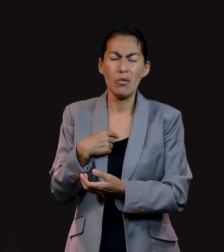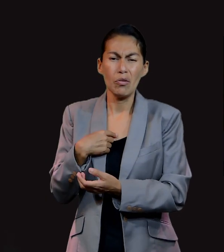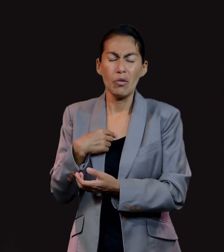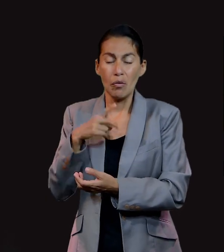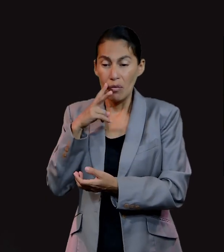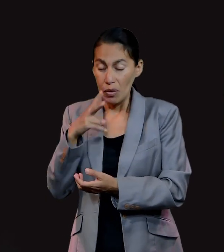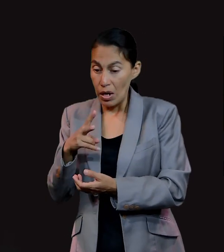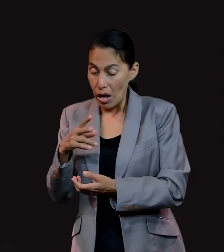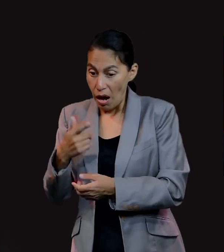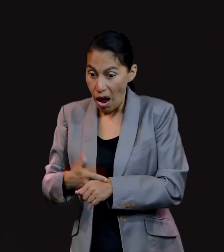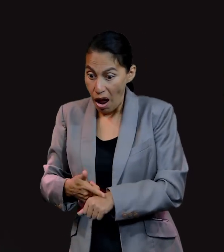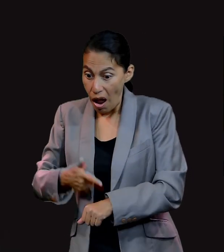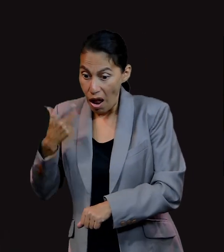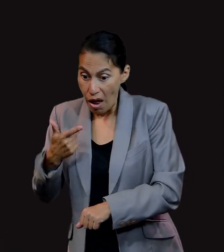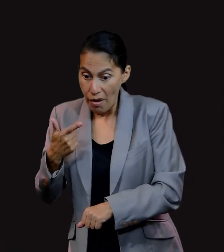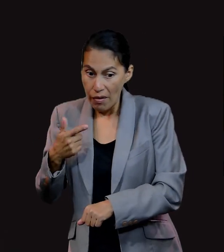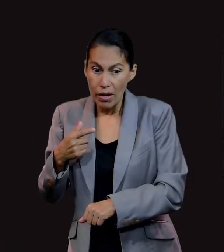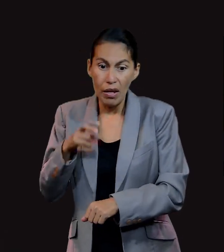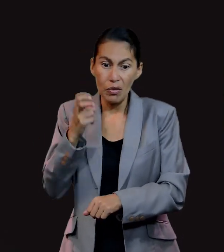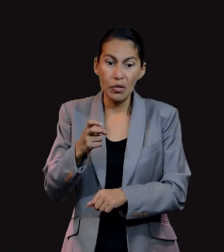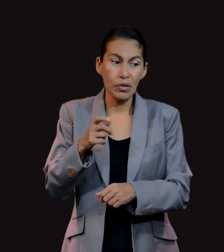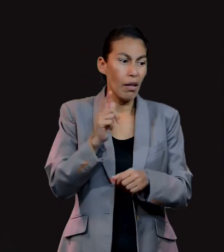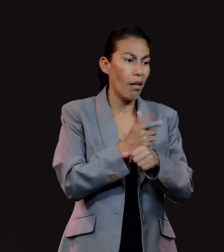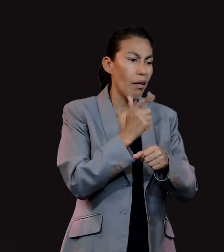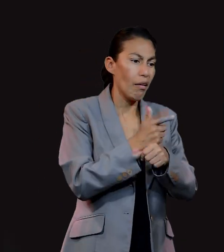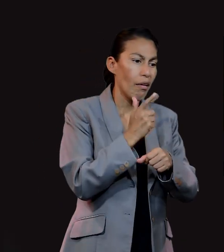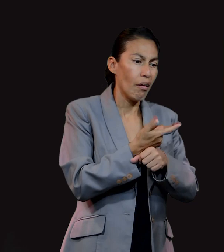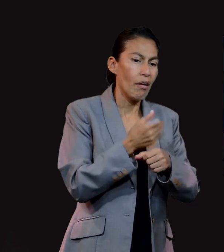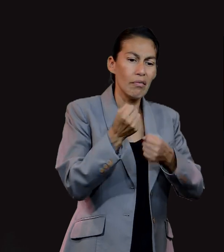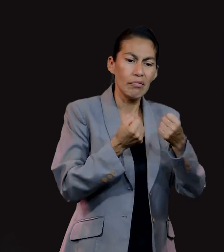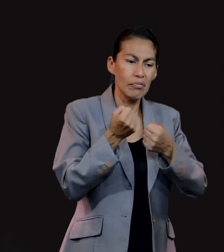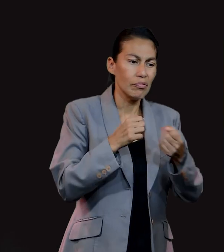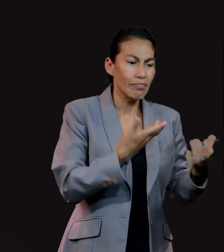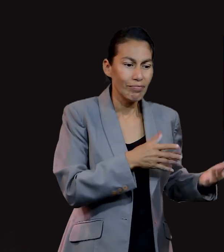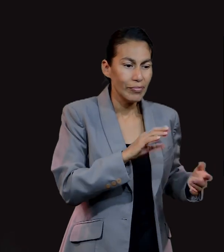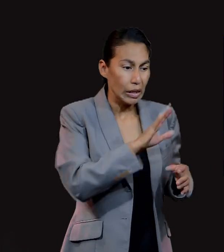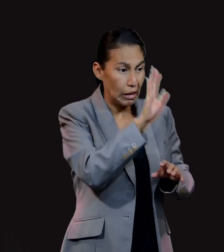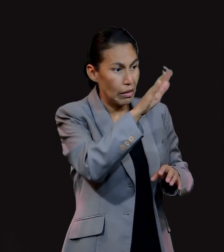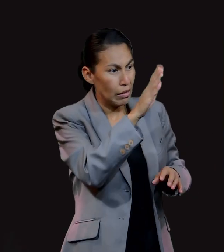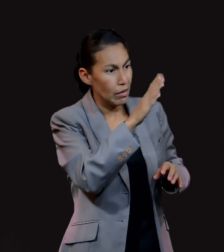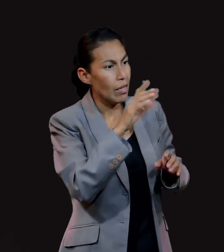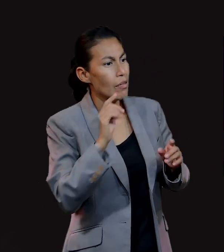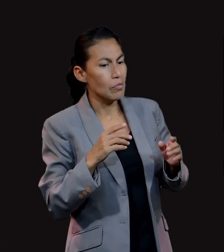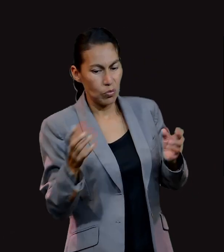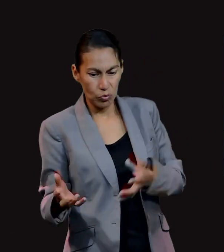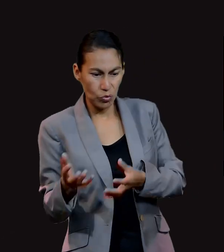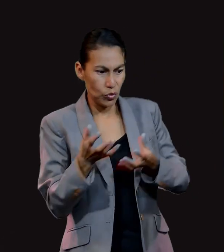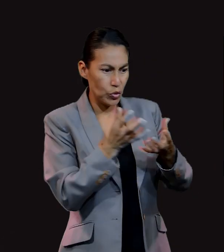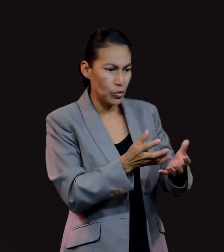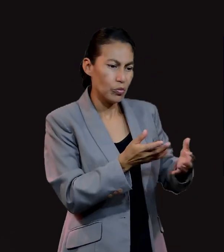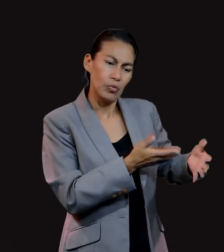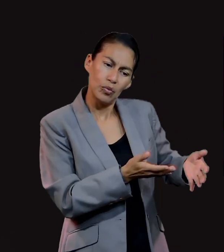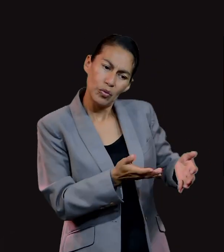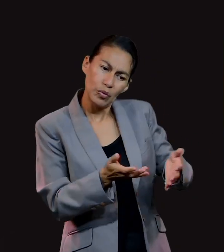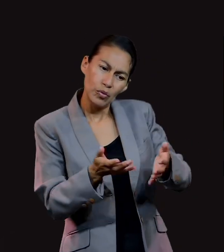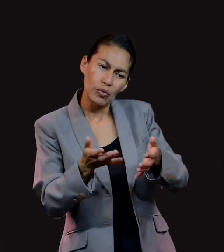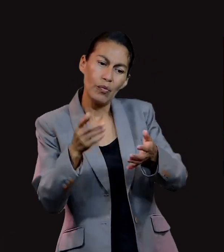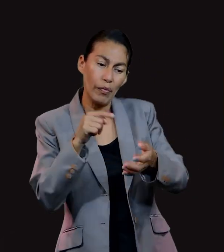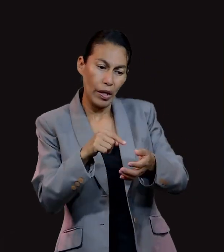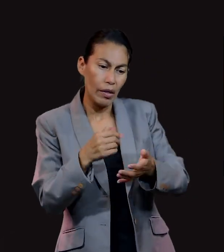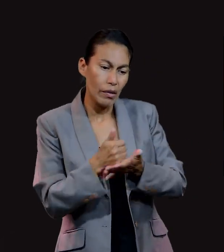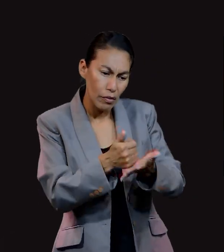ninguna ambulancia sino que yo vi que estaba a punto de morir paré un taxi lo subí a un taxi lo llevé al hospital